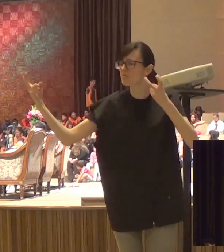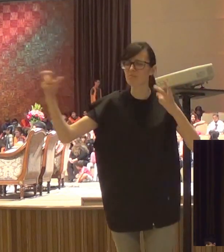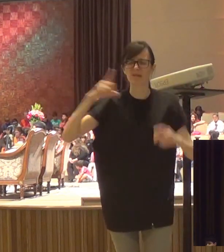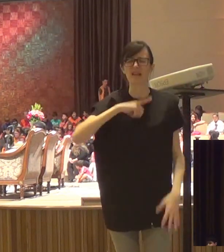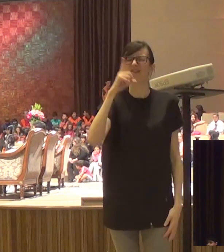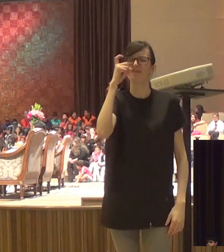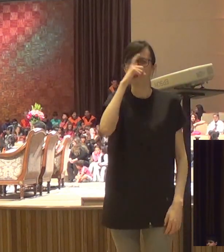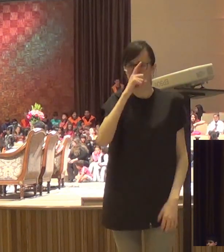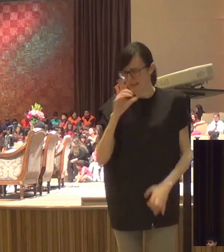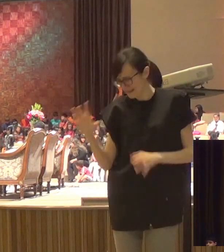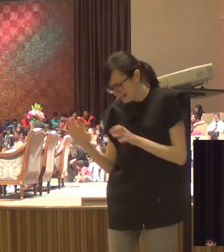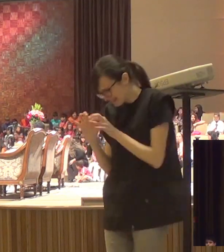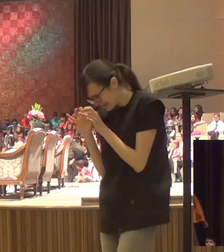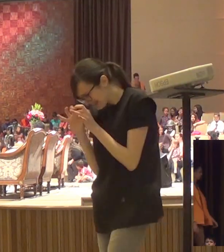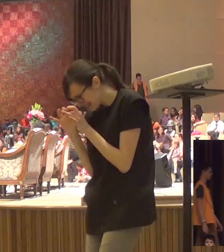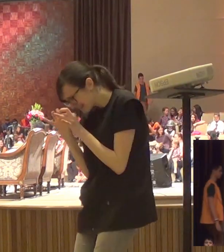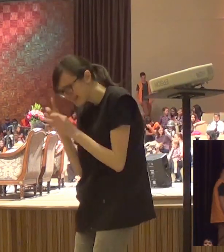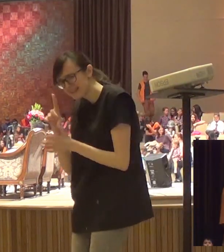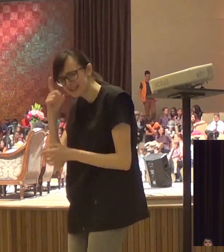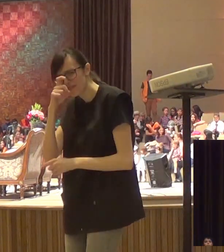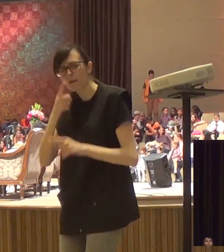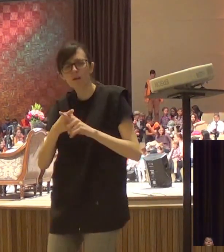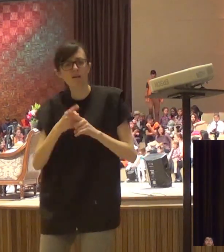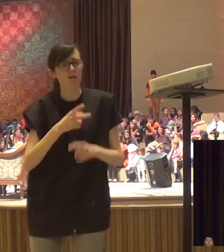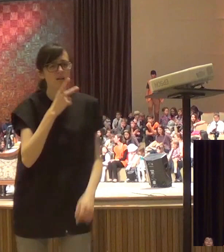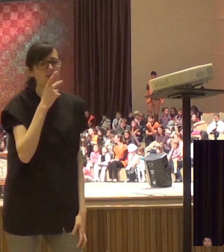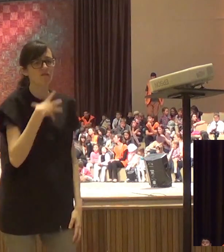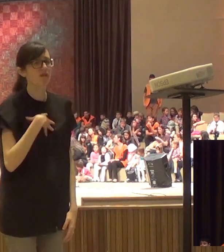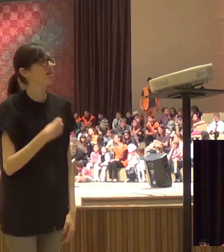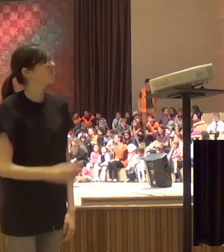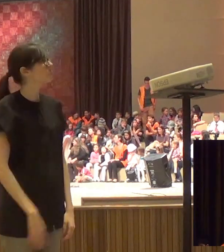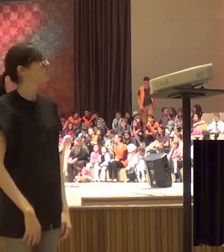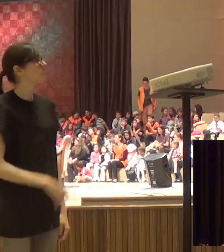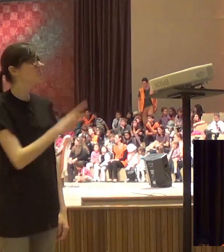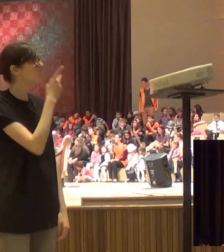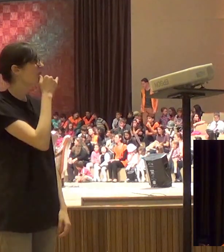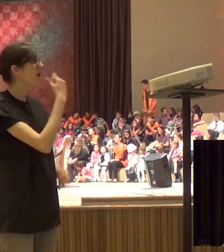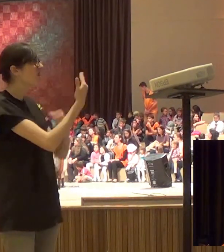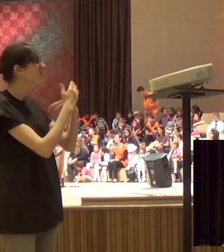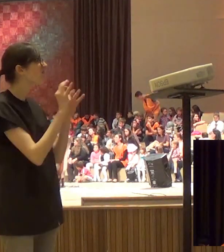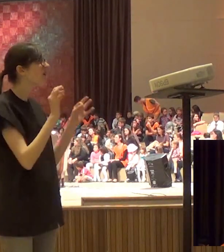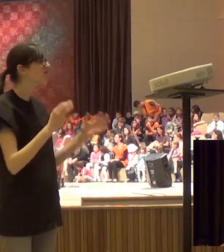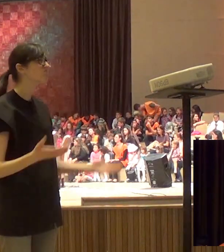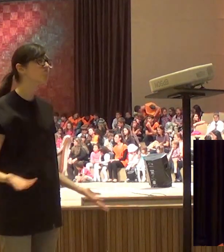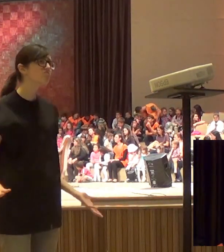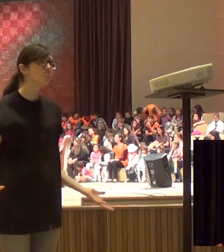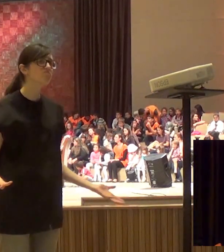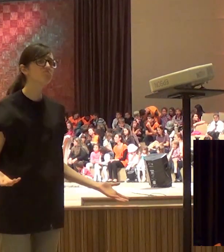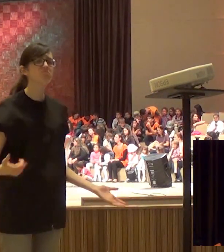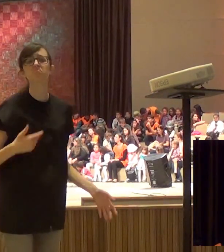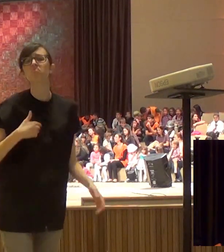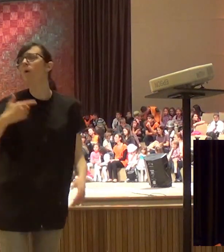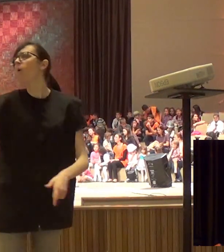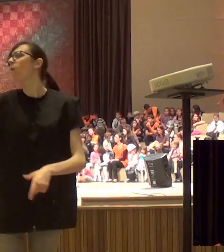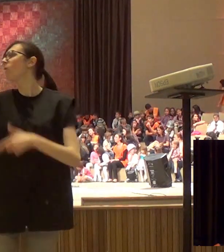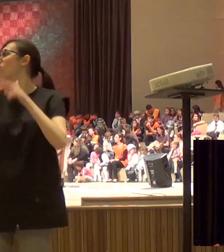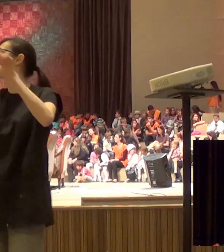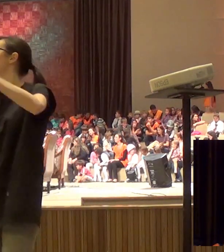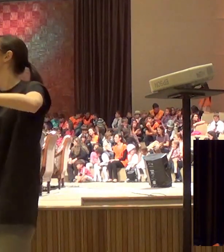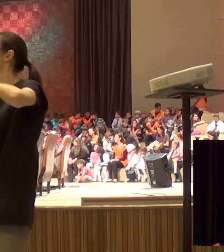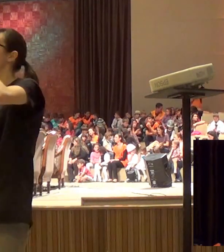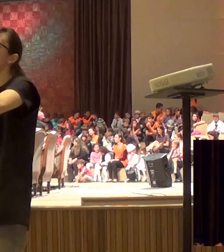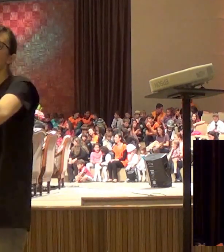para o lado. Está cada vez mais desafiador. Os filhos, com os corações distantes dos seus pais, gastam seu tempo, sua energia,